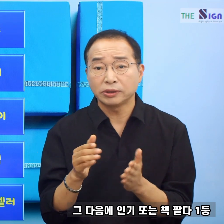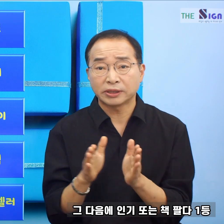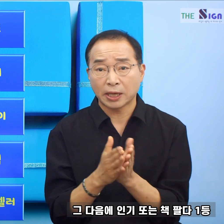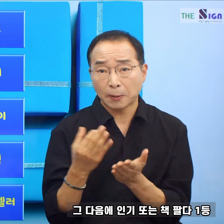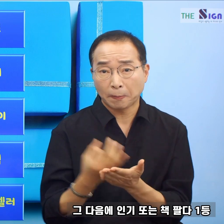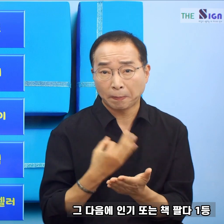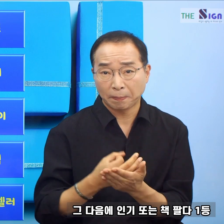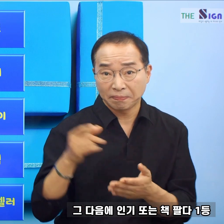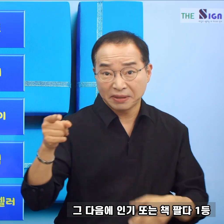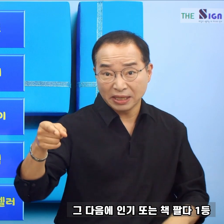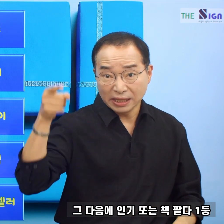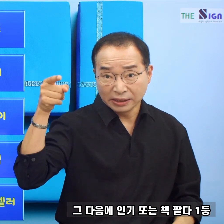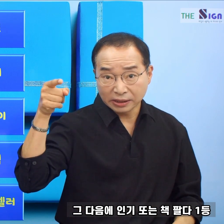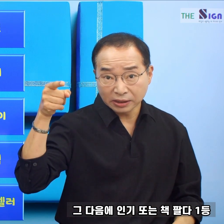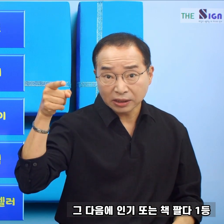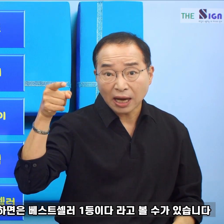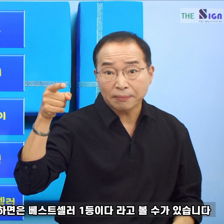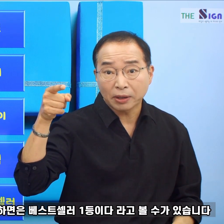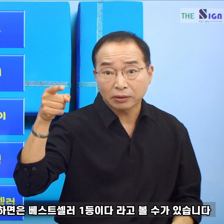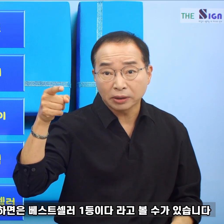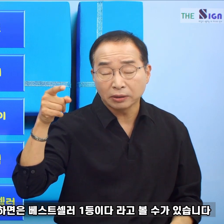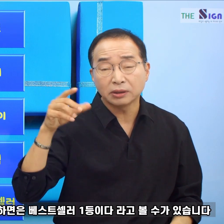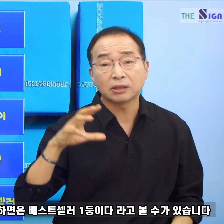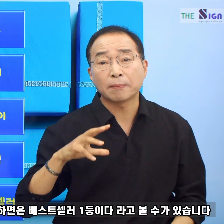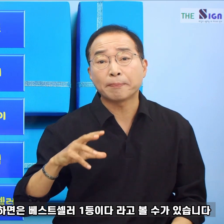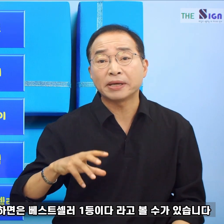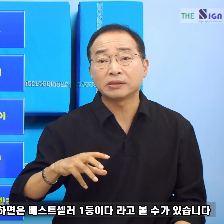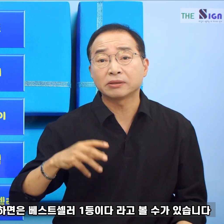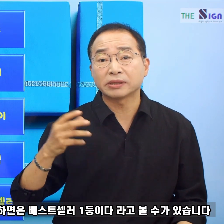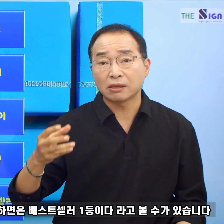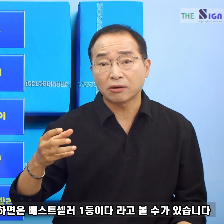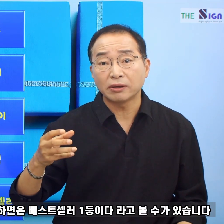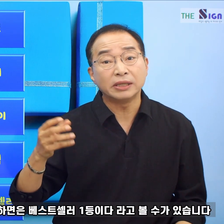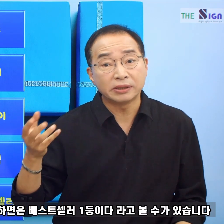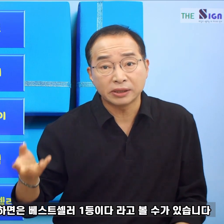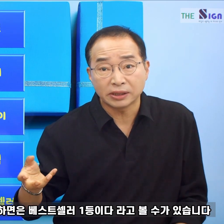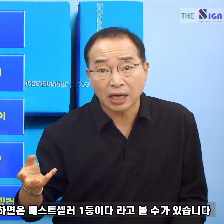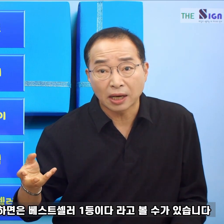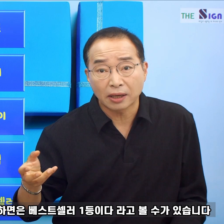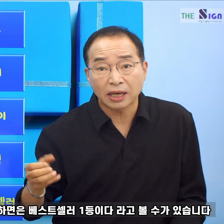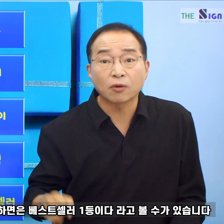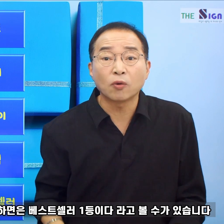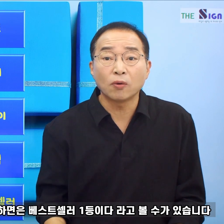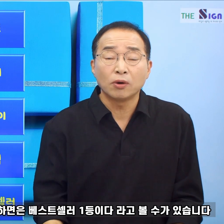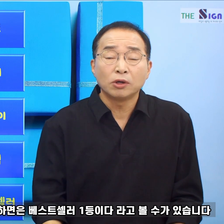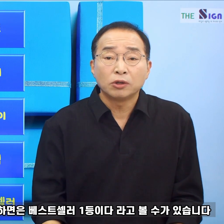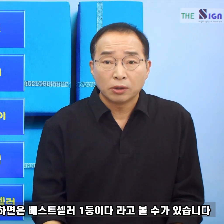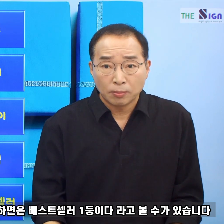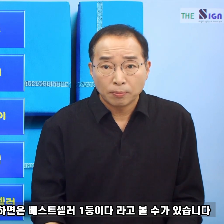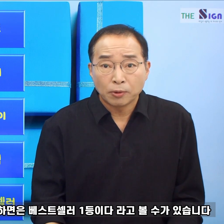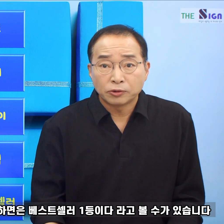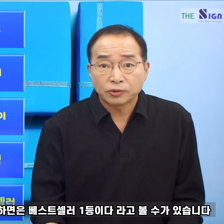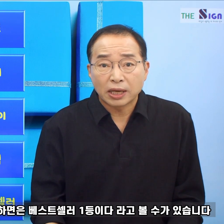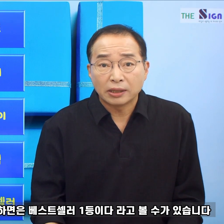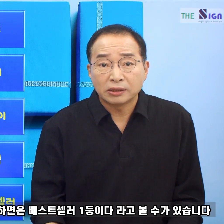책 1등 하면은 베스트셀러 1등이다 라고 볼 수가